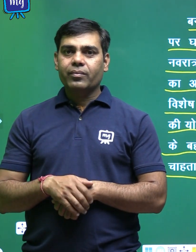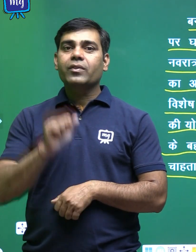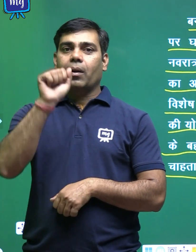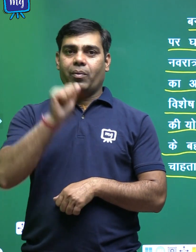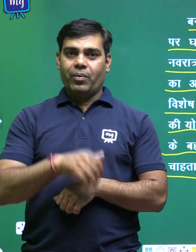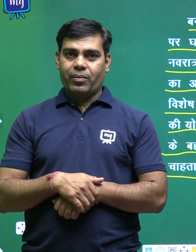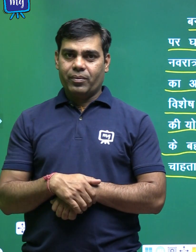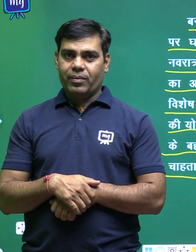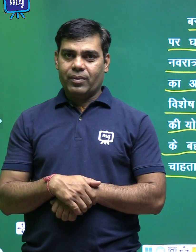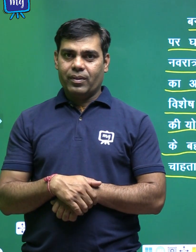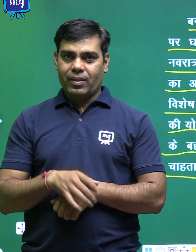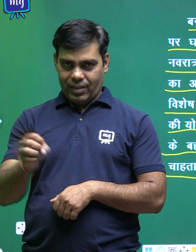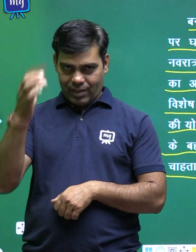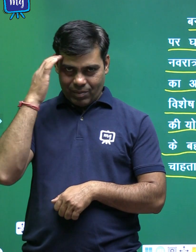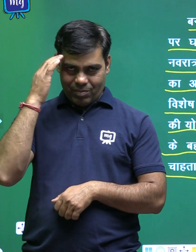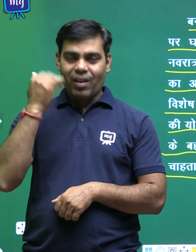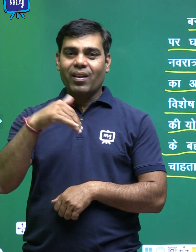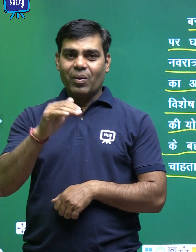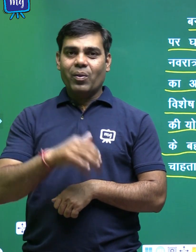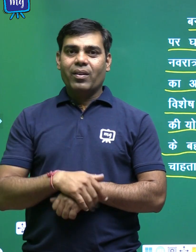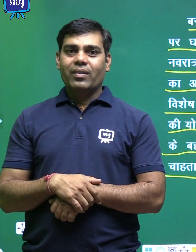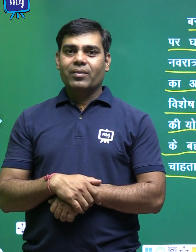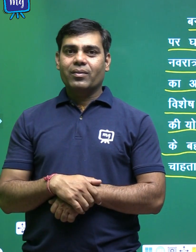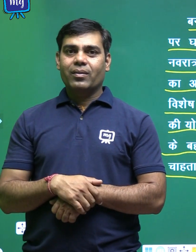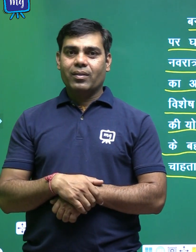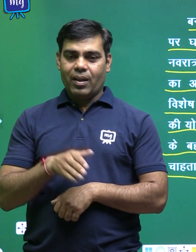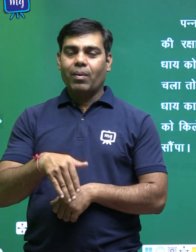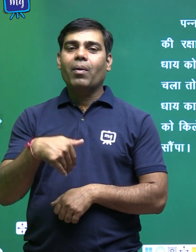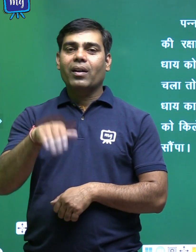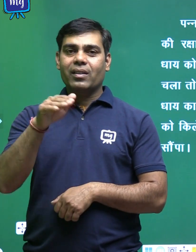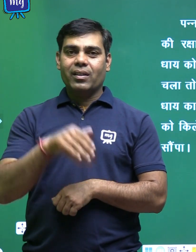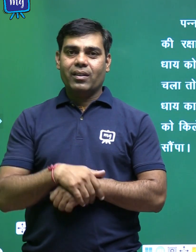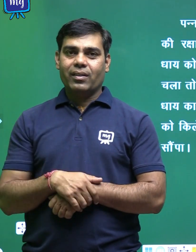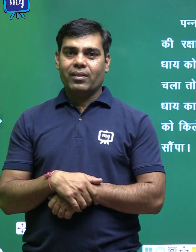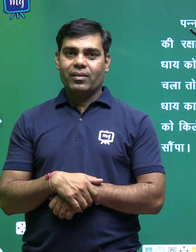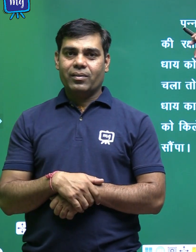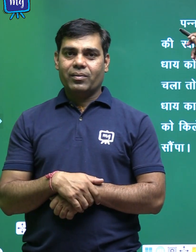आपको समझ में आ रहा होगा। अब हम आगे चलते हैं।